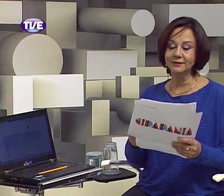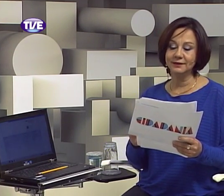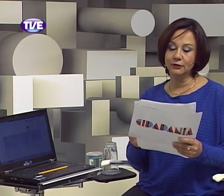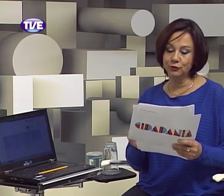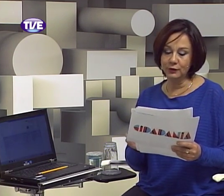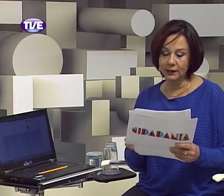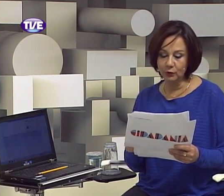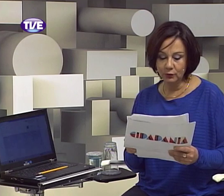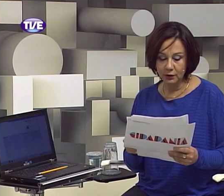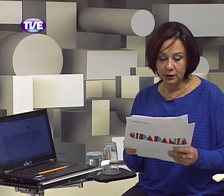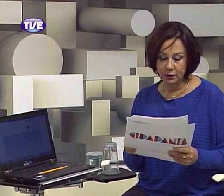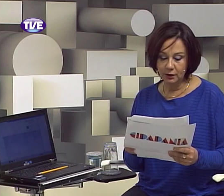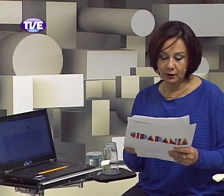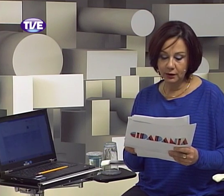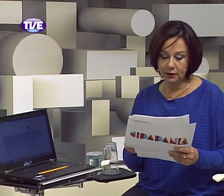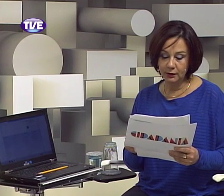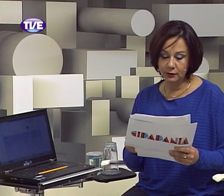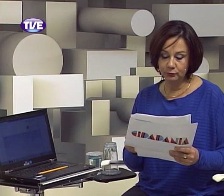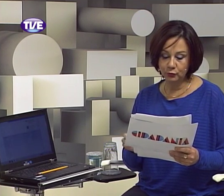congresso internacional,